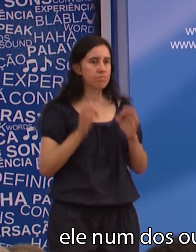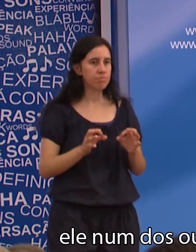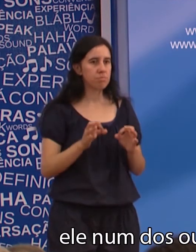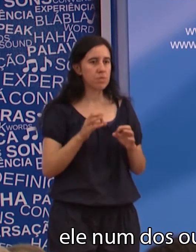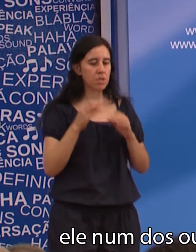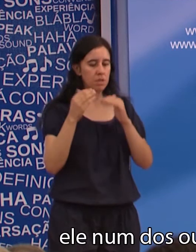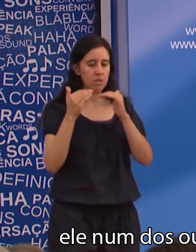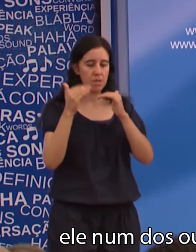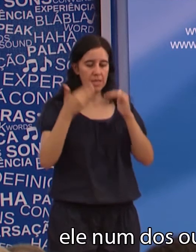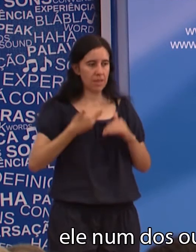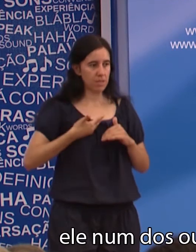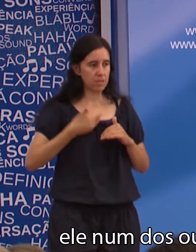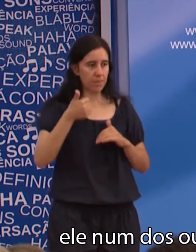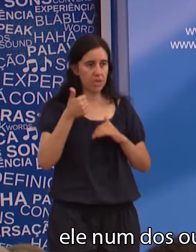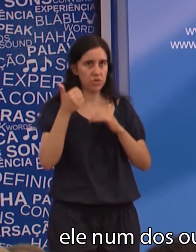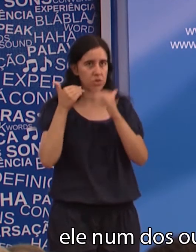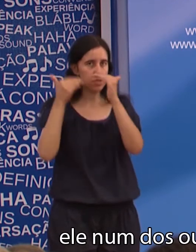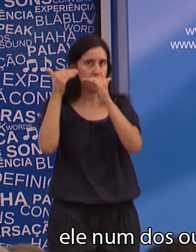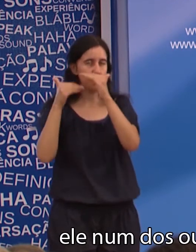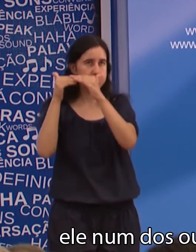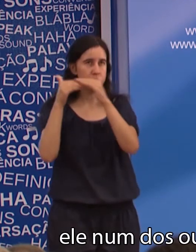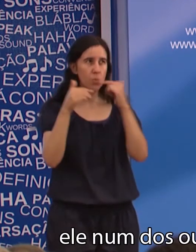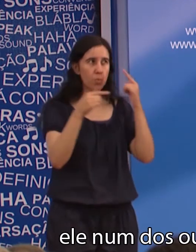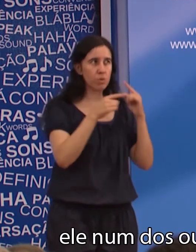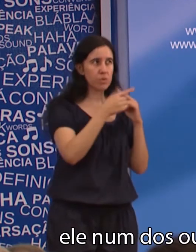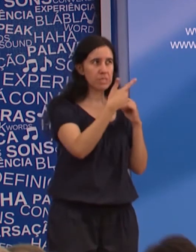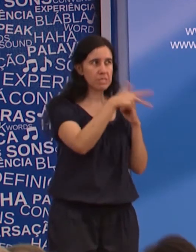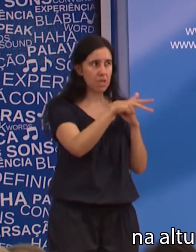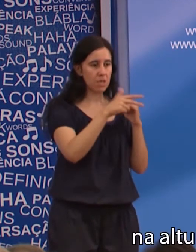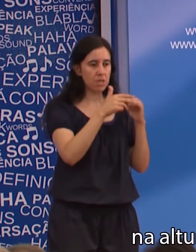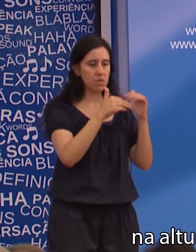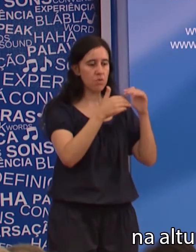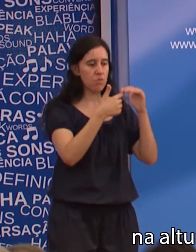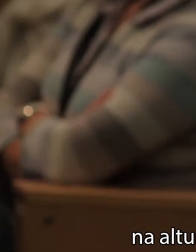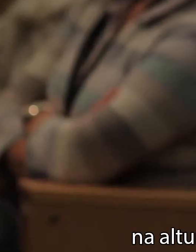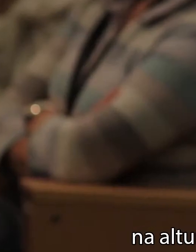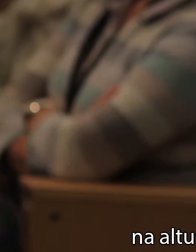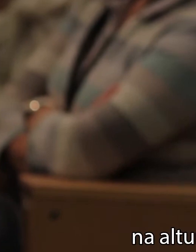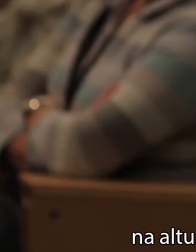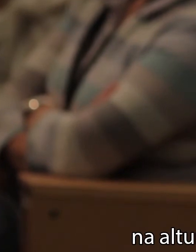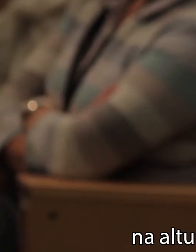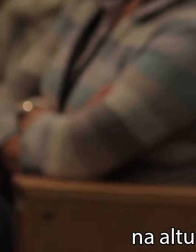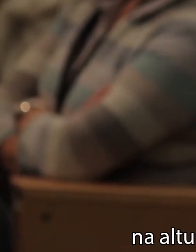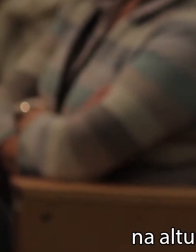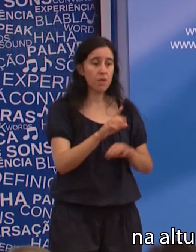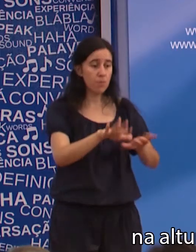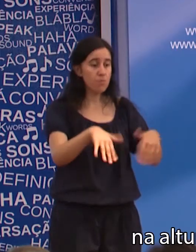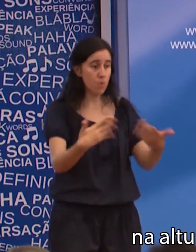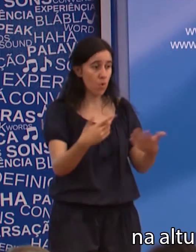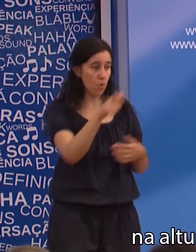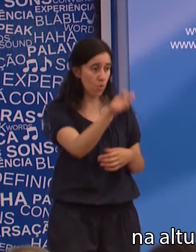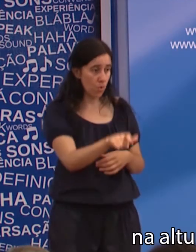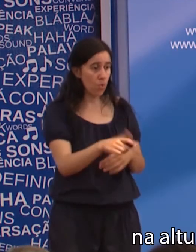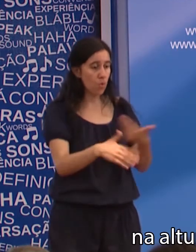dos decibéis da máquina e no outro respondeu aos 100 decibéis. Na altura, foi permitido,